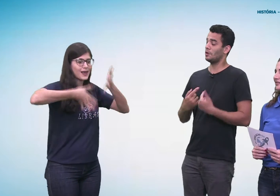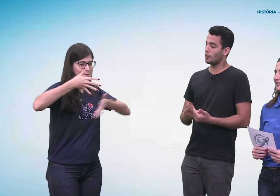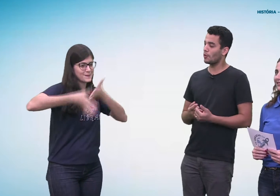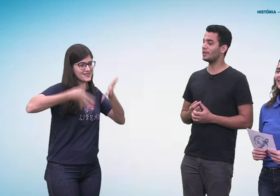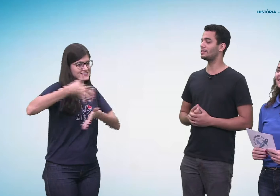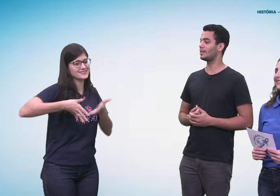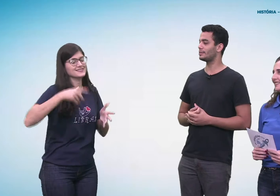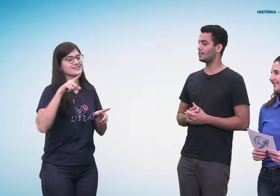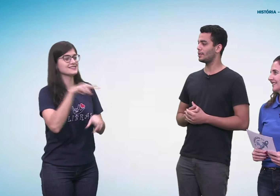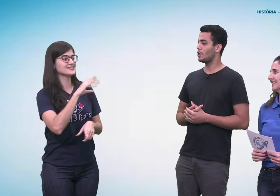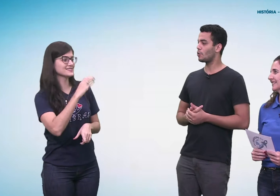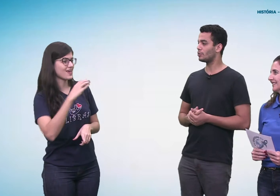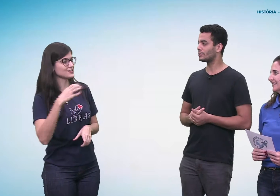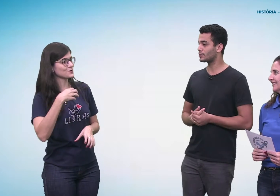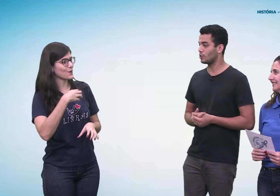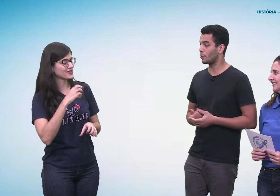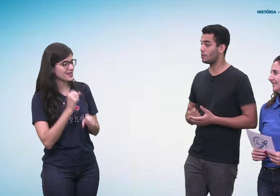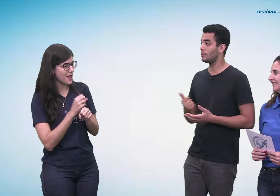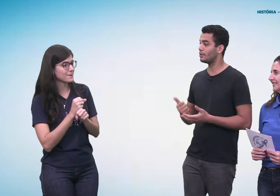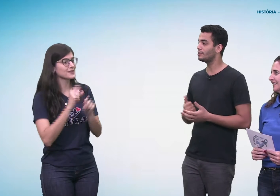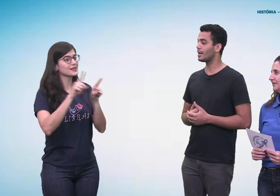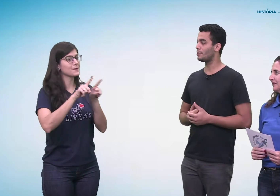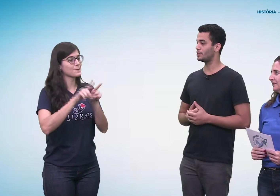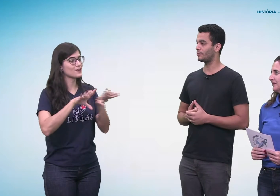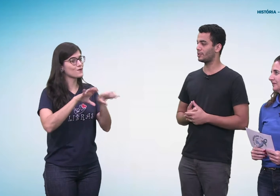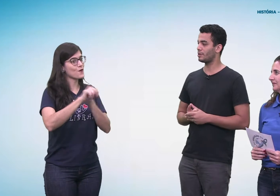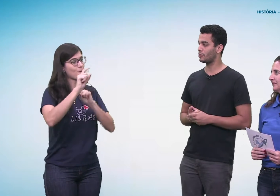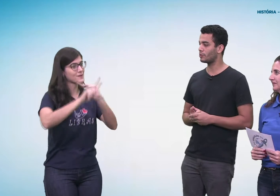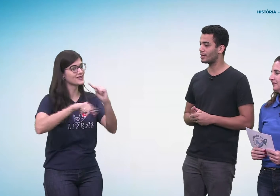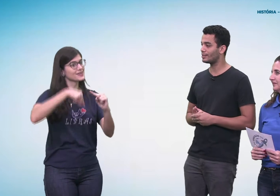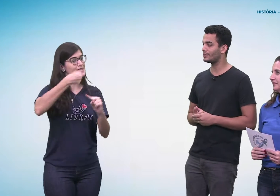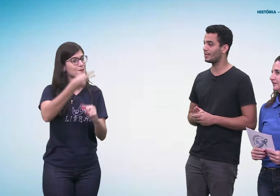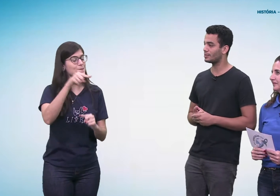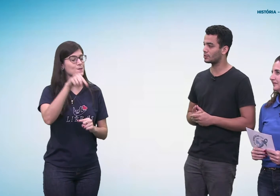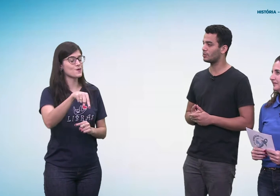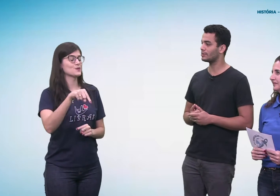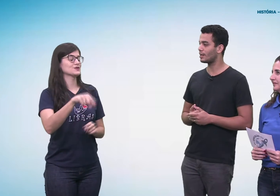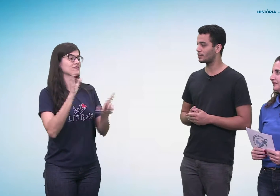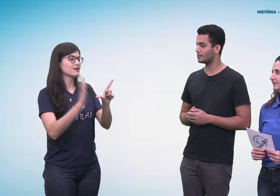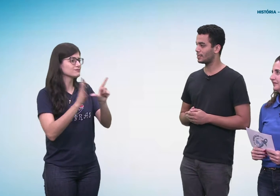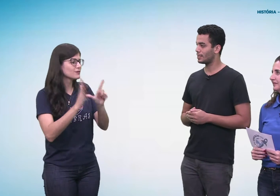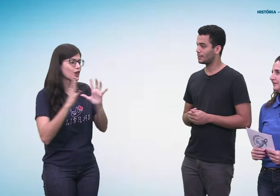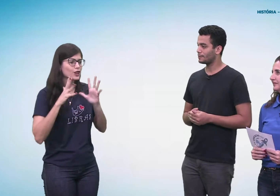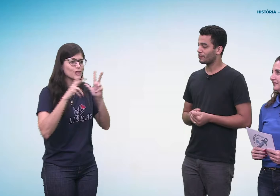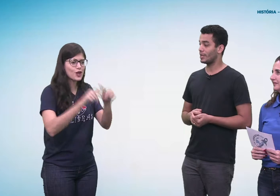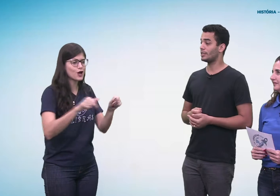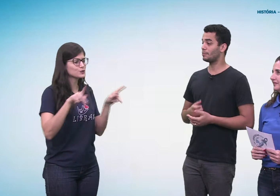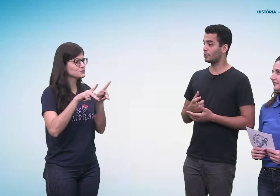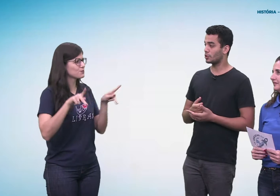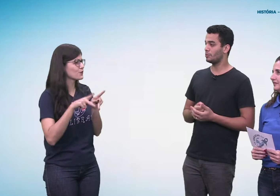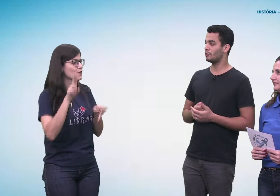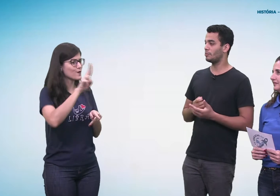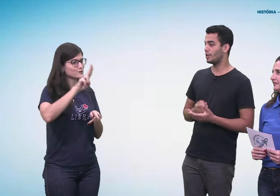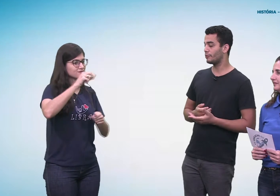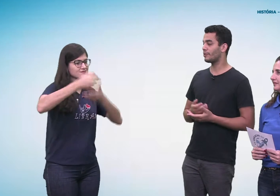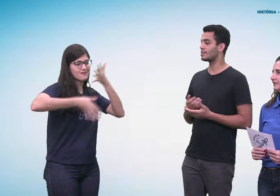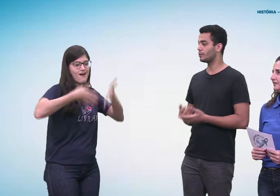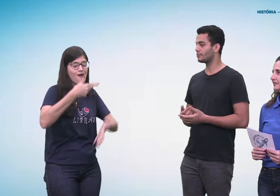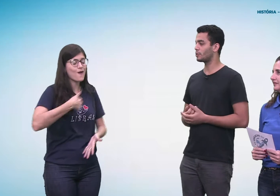eu comecei a ter o contato com o meu primeiro intérprete, que foi na minha faculdade de Ciências Contábeis. E aí depois que eu me formei, eu fui fazer outra